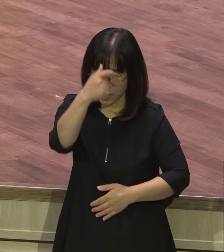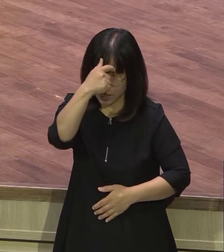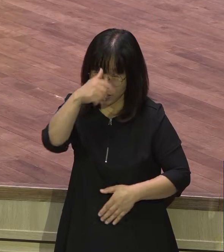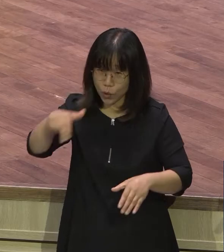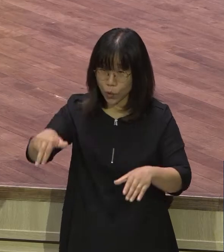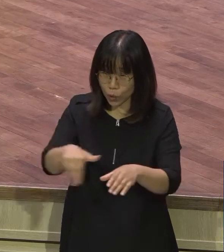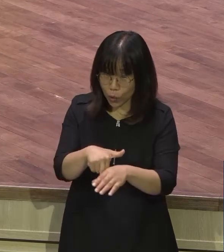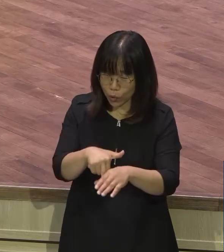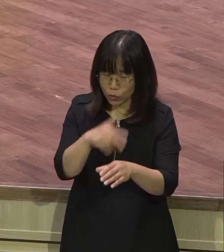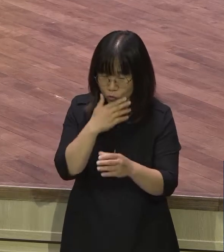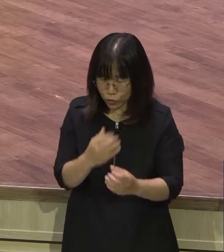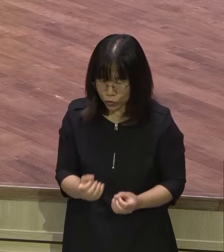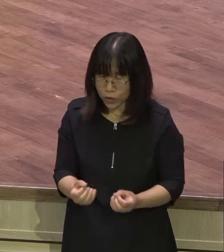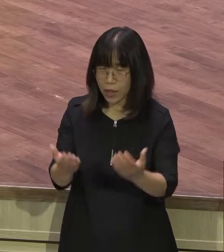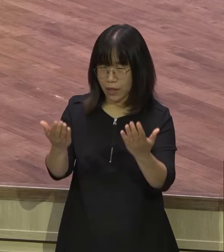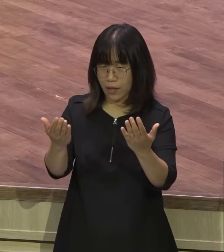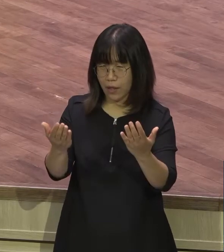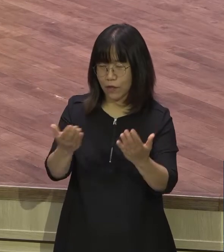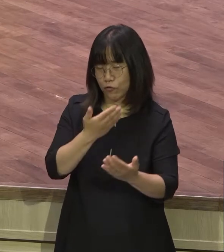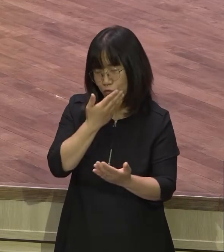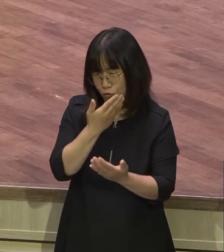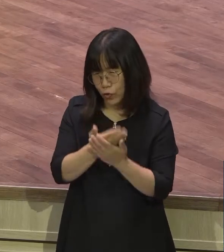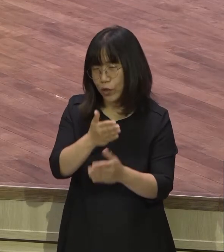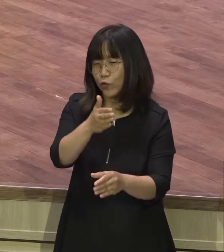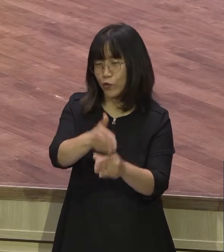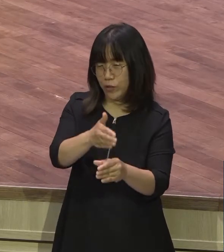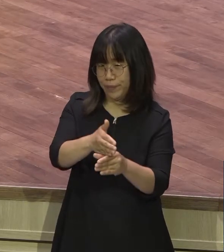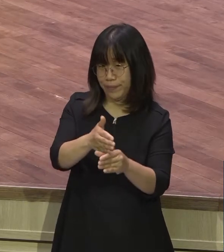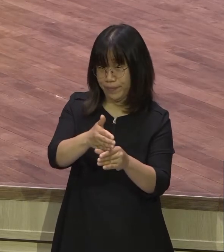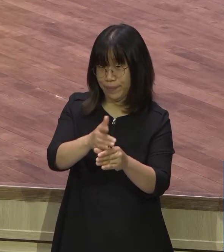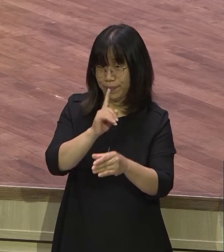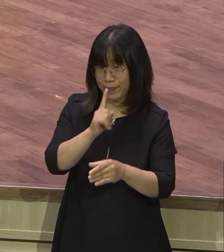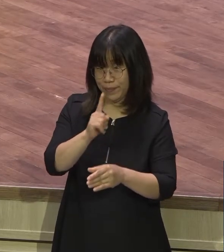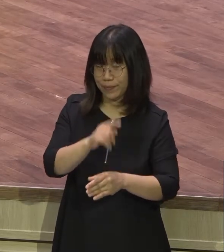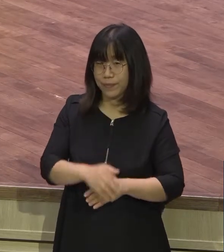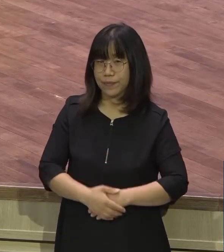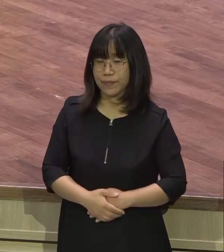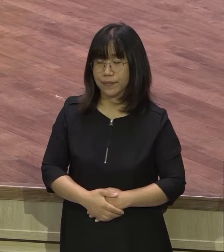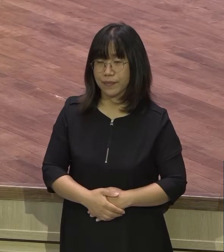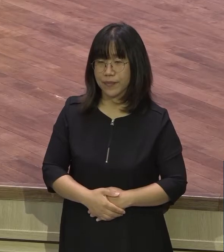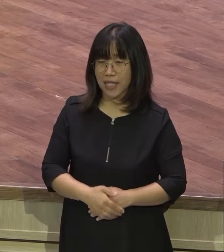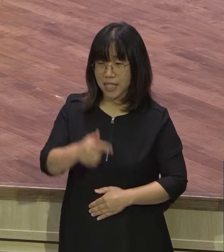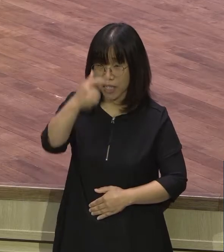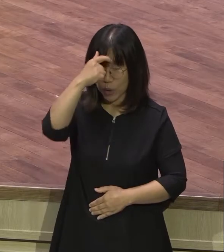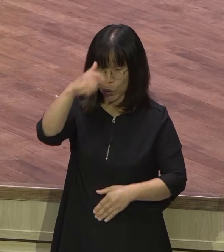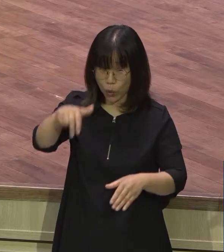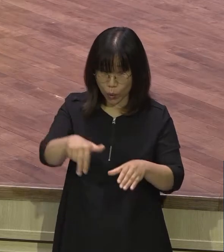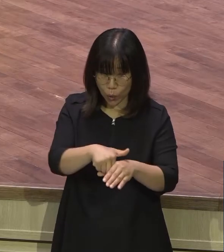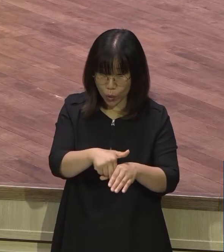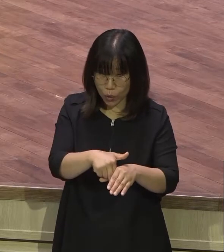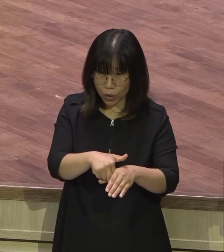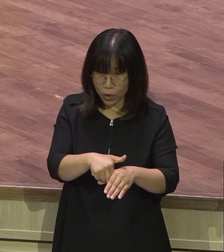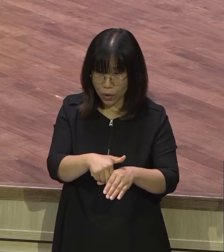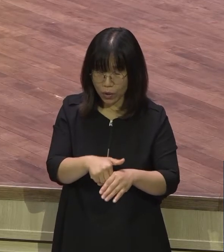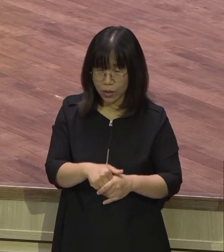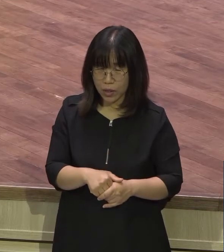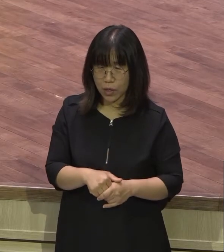축제의 가장 소중 이역인 것이 기독교였다 그래서 기독교를 종교라고 표현한다고 하면